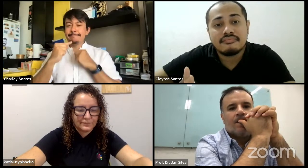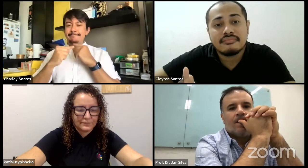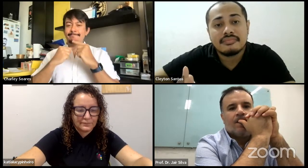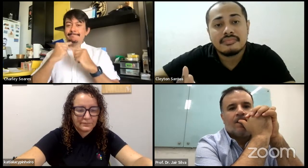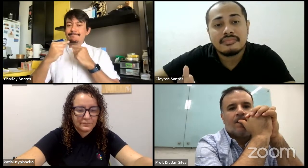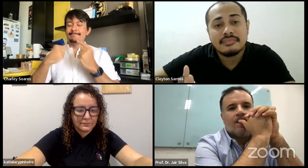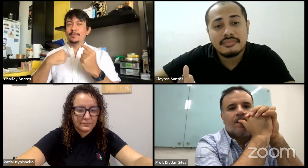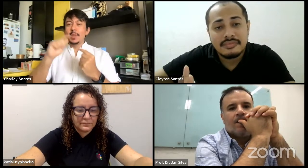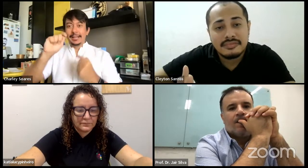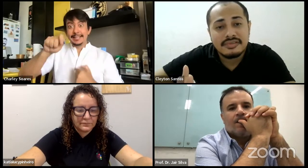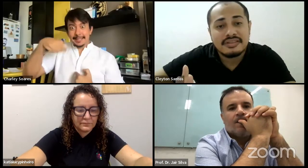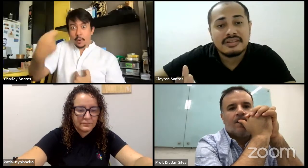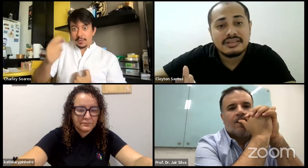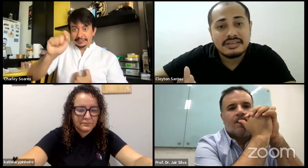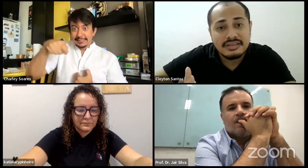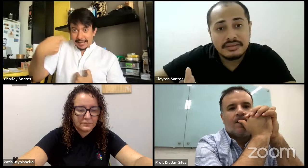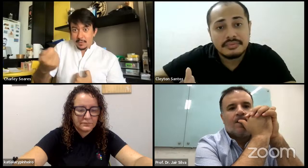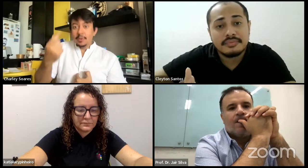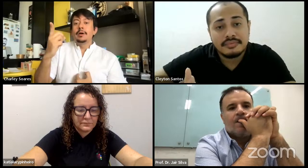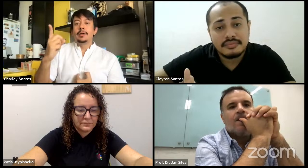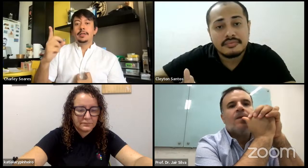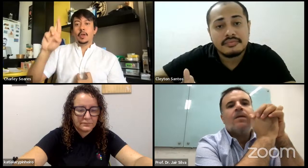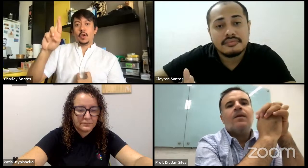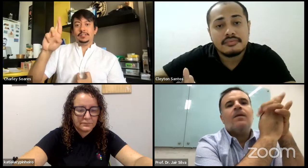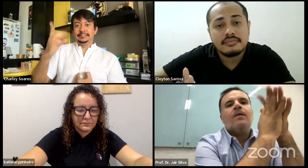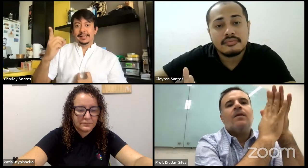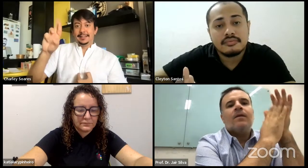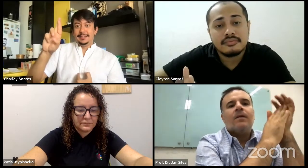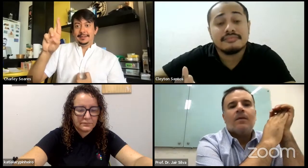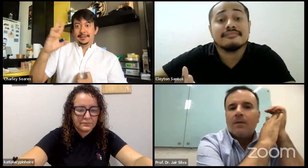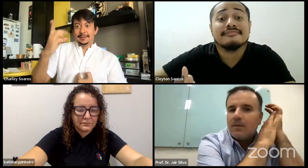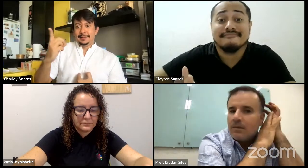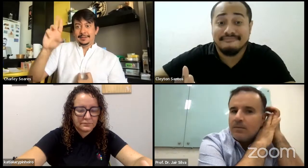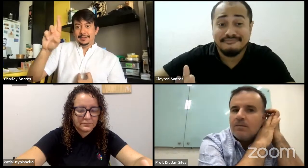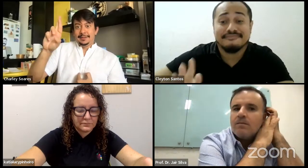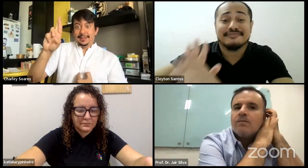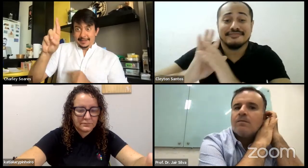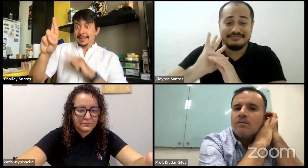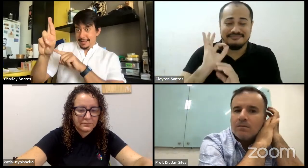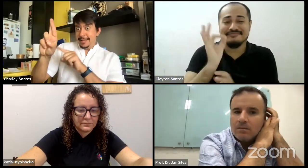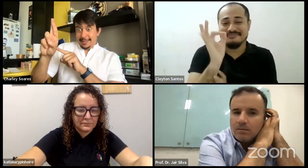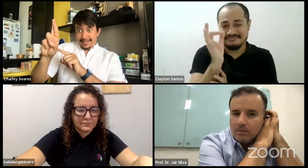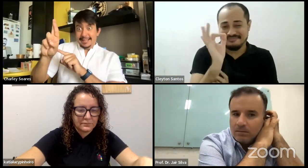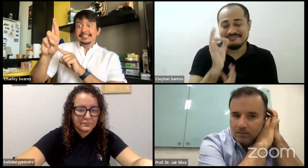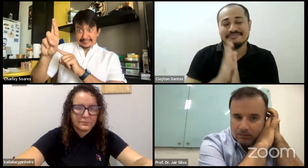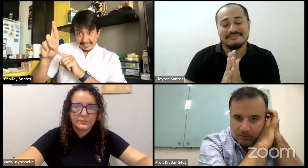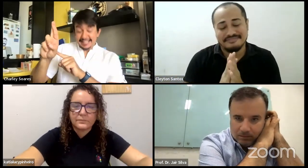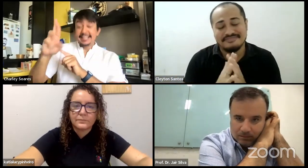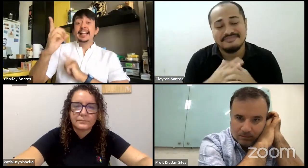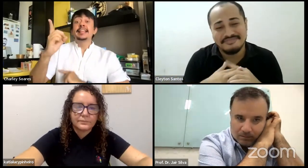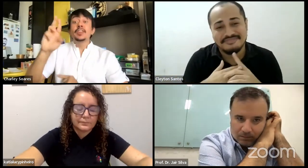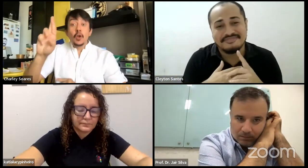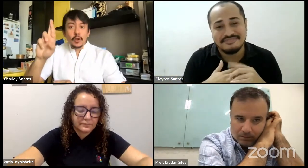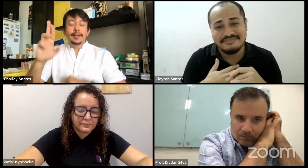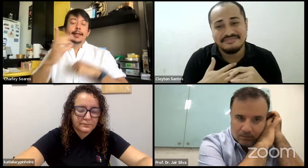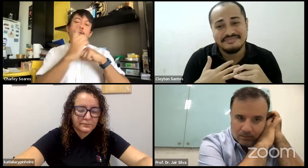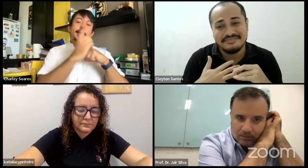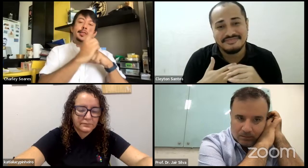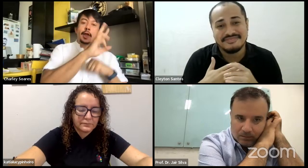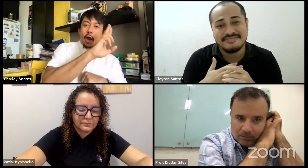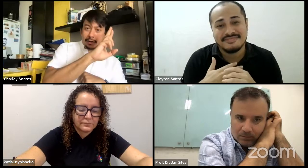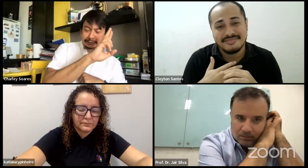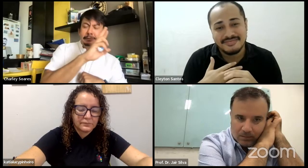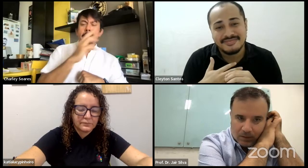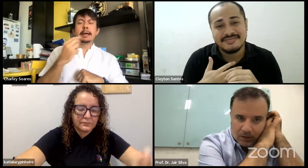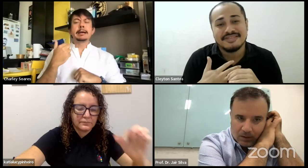Mas eu fiquei com uma dúvida de um sinal de doutorado, que você usou esse exemplo de sinal